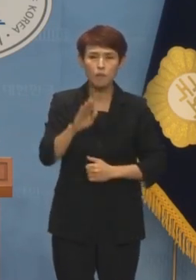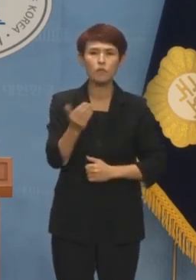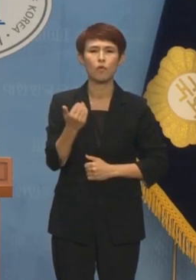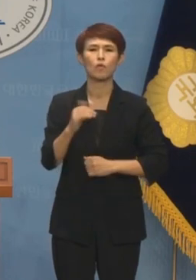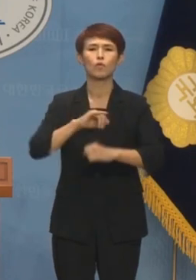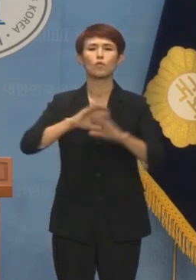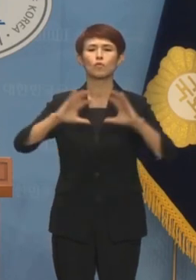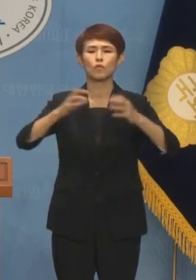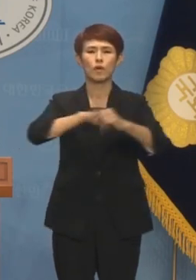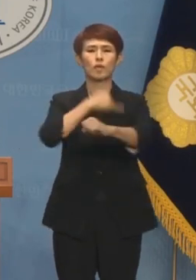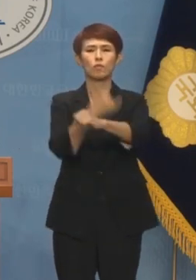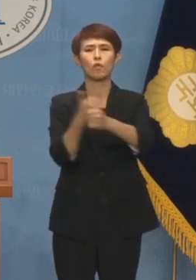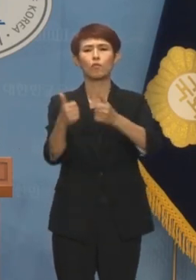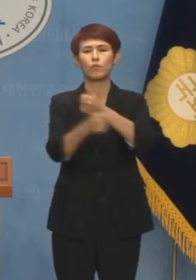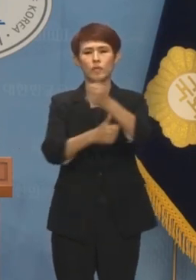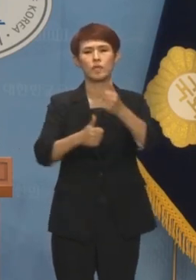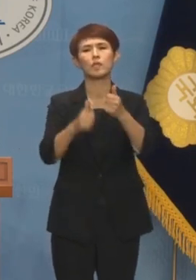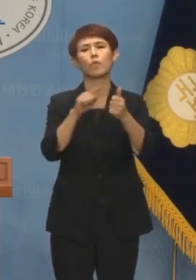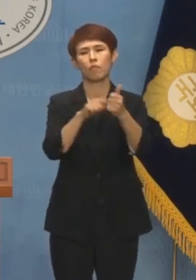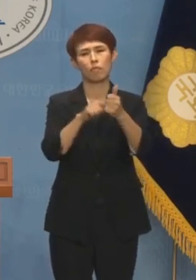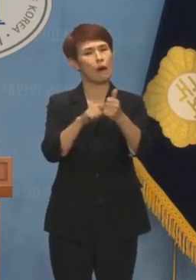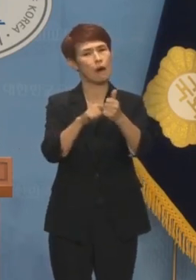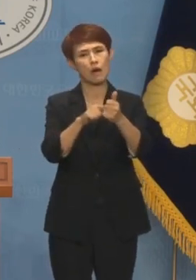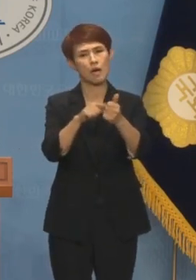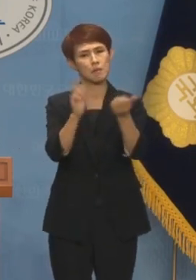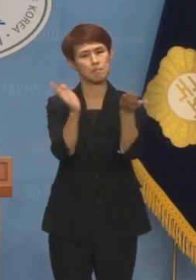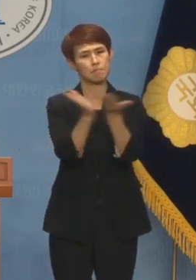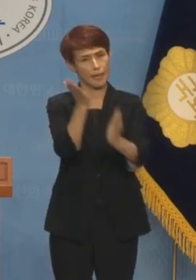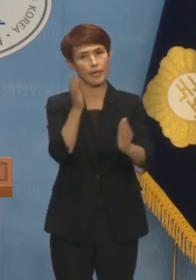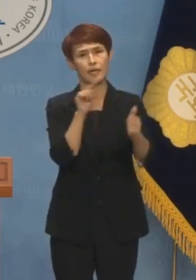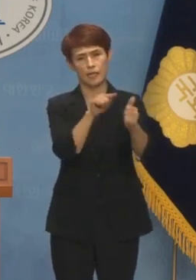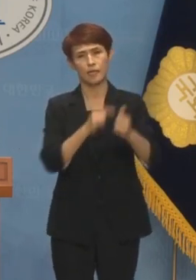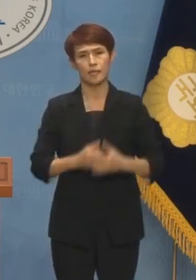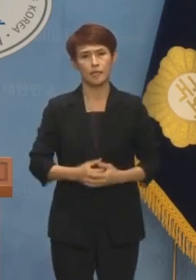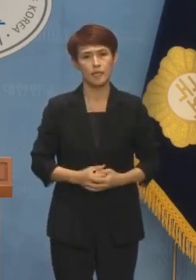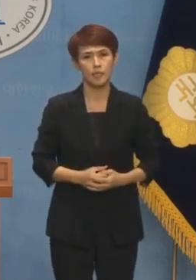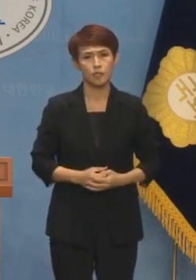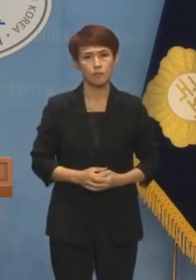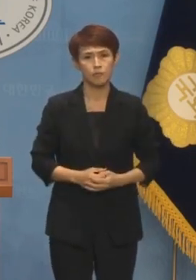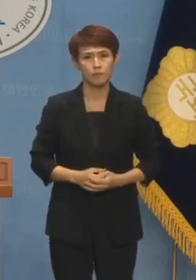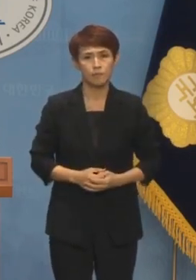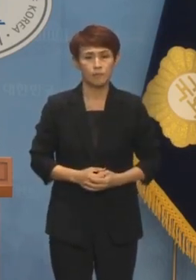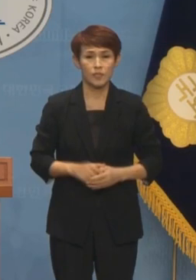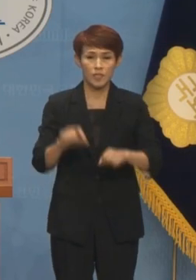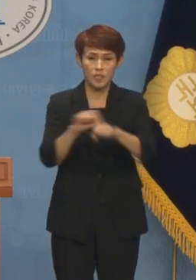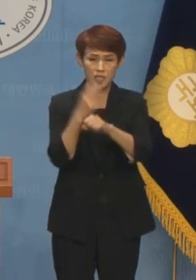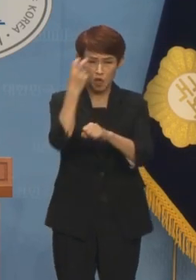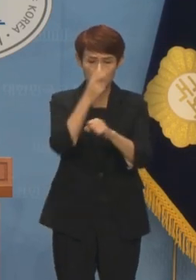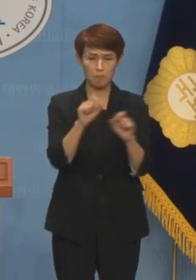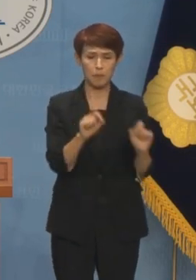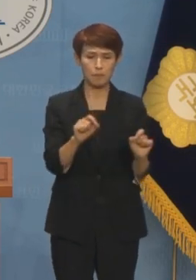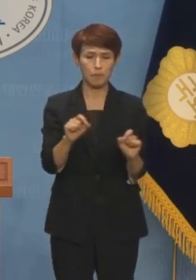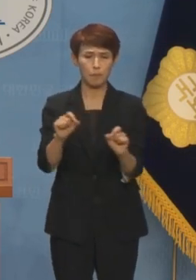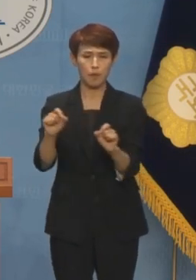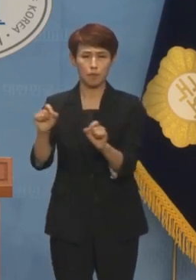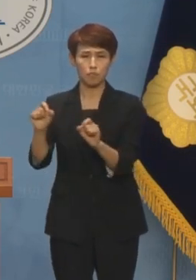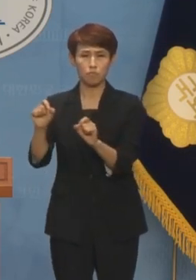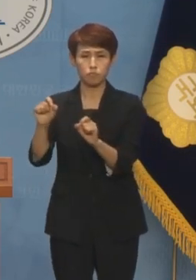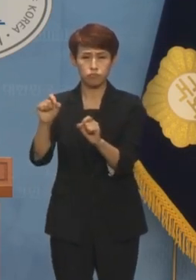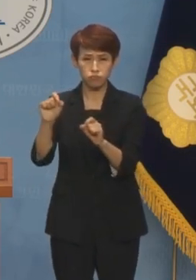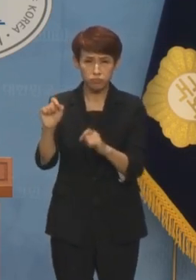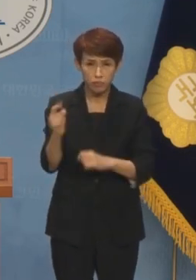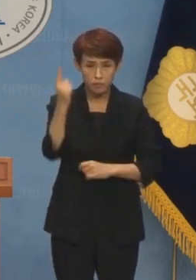국가인권위 상임위원으로도 전혀 어울리지 않는 자입니다. 특검이 지연되면서